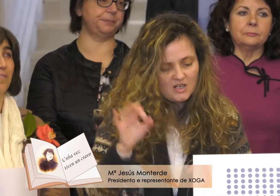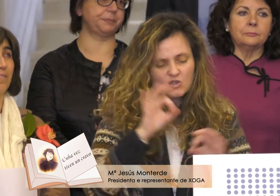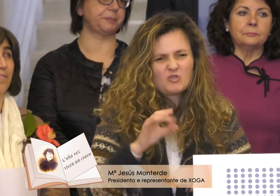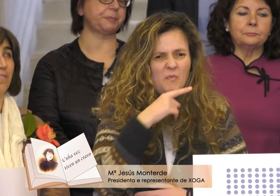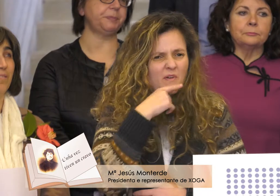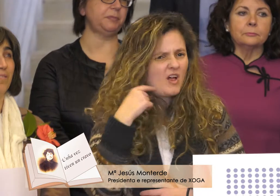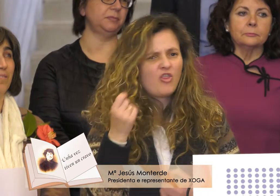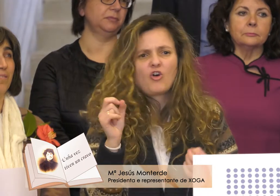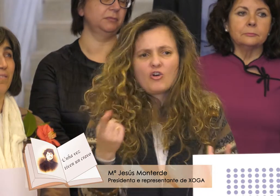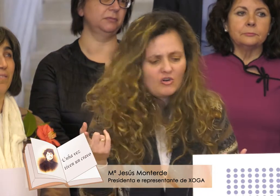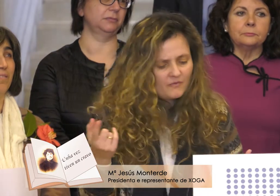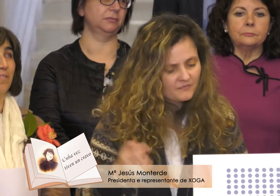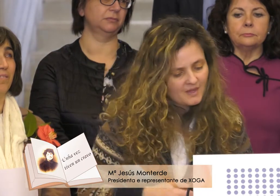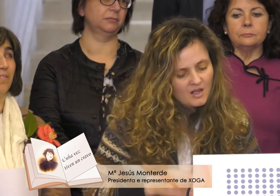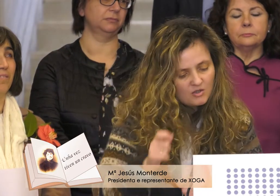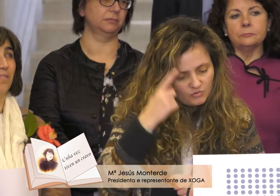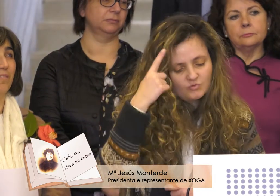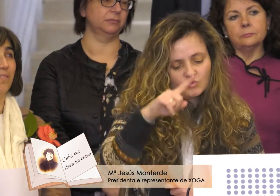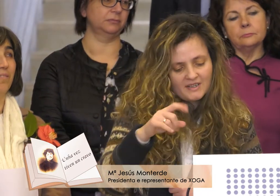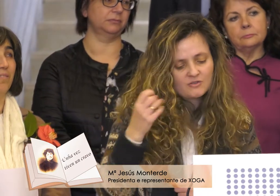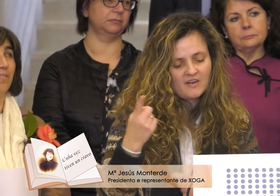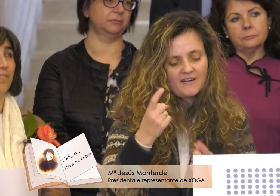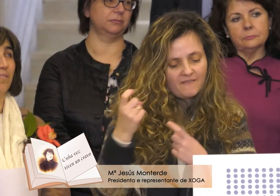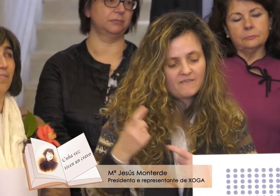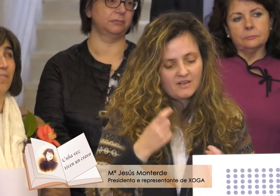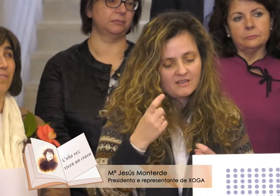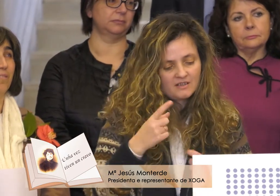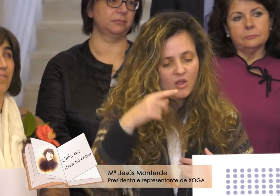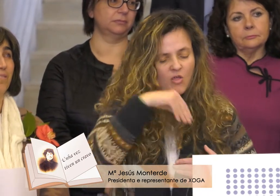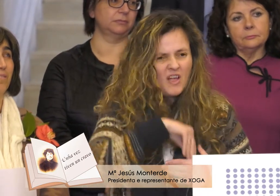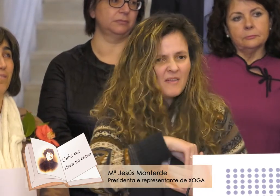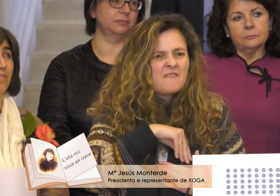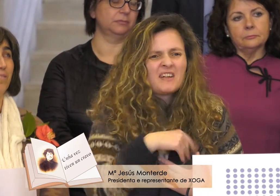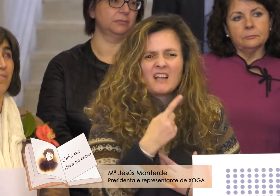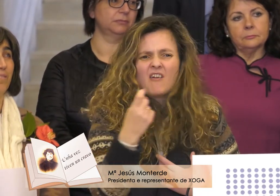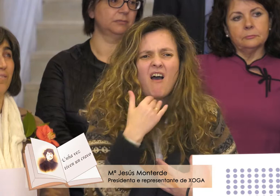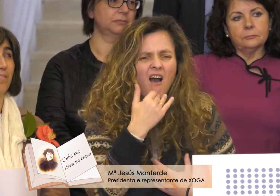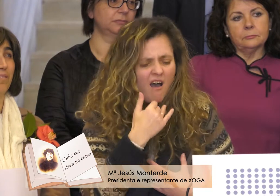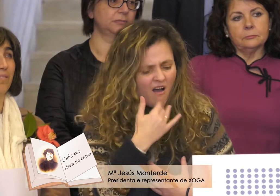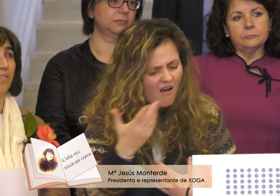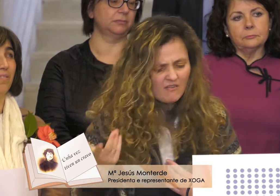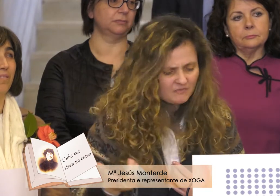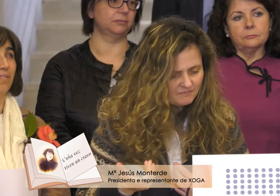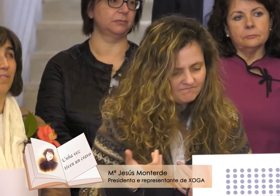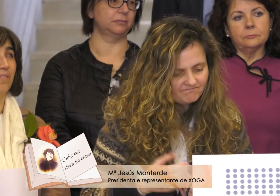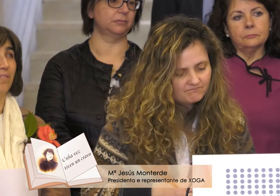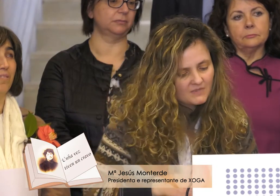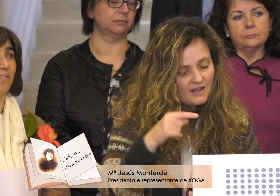nin suben que era dolor. Supen só que non sei que me faltaba en onde o cravo me faltou.